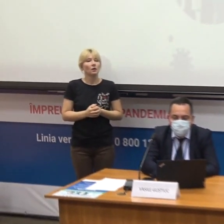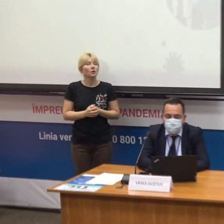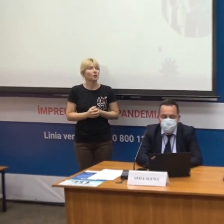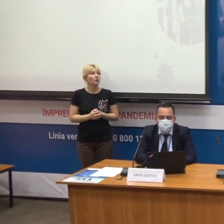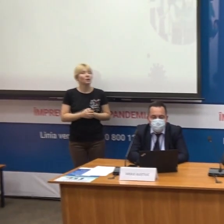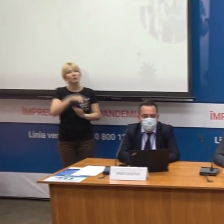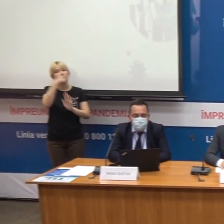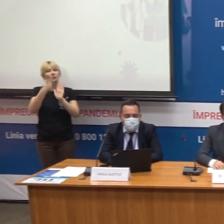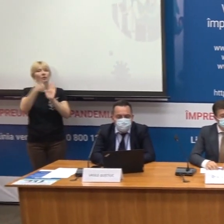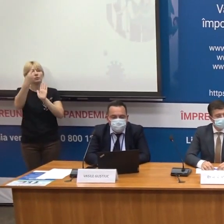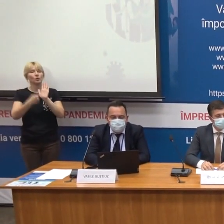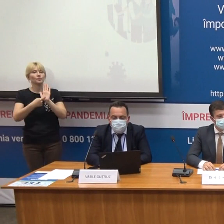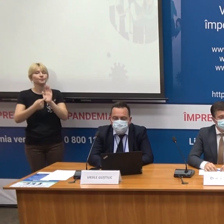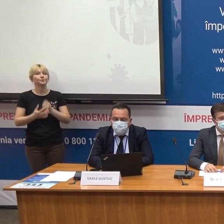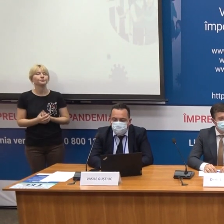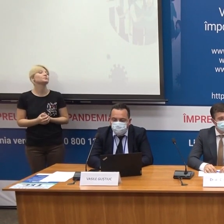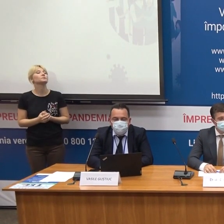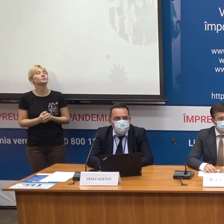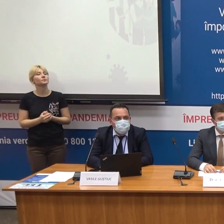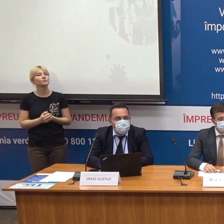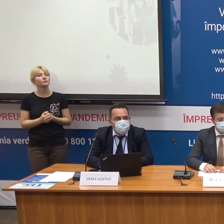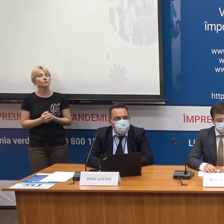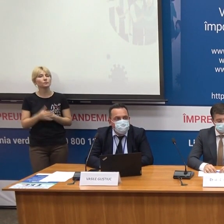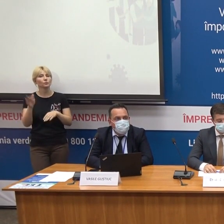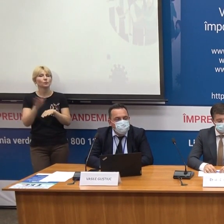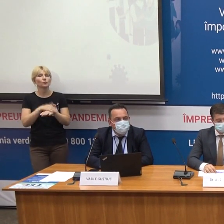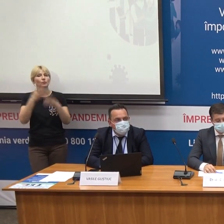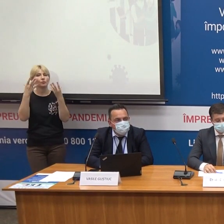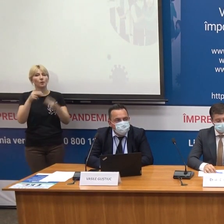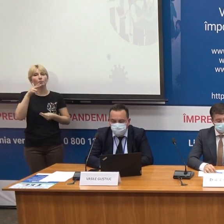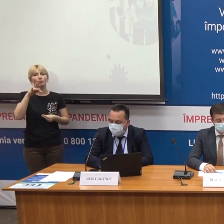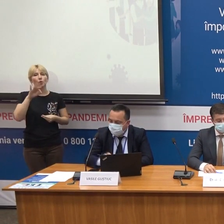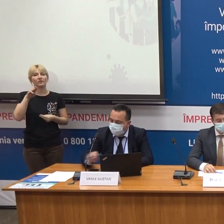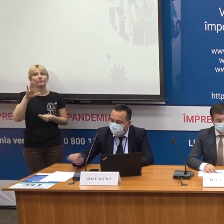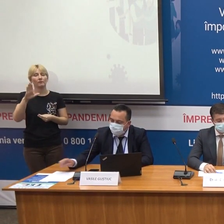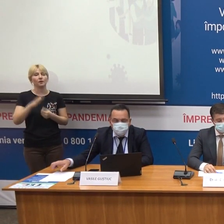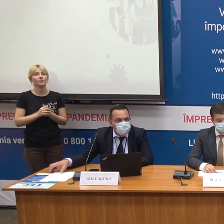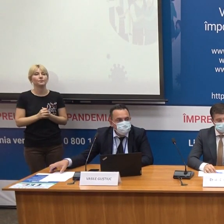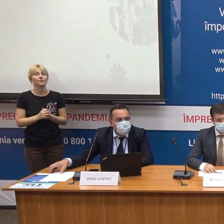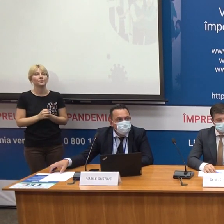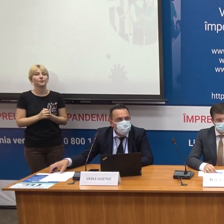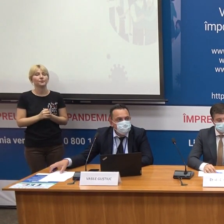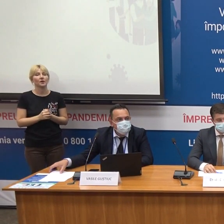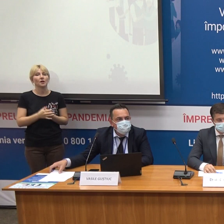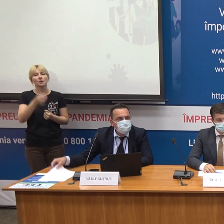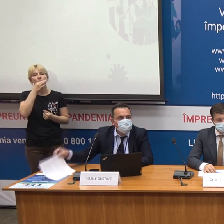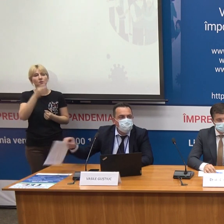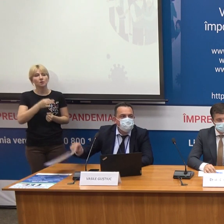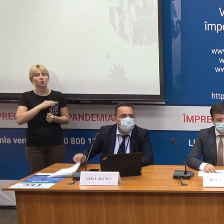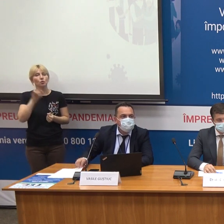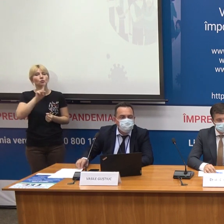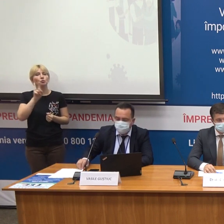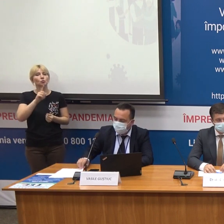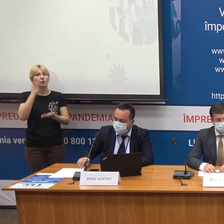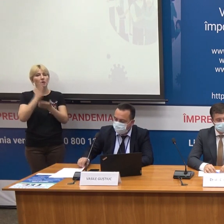colegi, trecem la sesiunea întrebări-răspunsuri, dar te rog. Bună ziua, Diana Ambrosă, PRTV. Vă rog frumos despre certificatul digital de